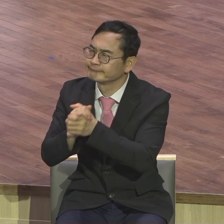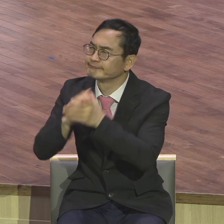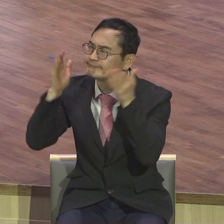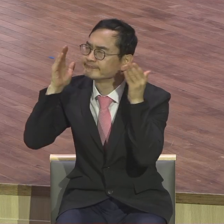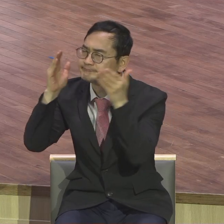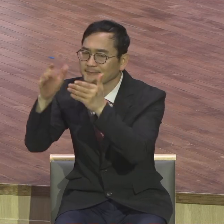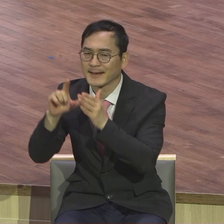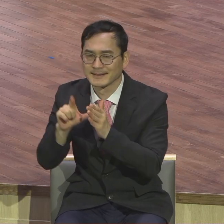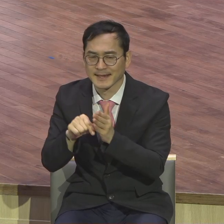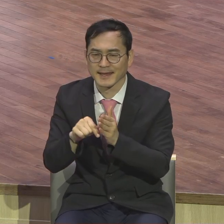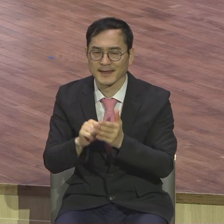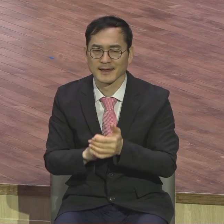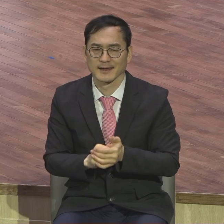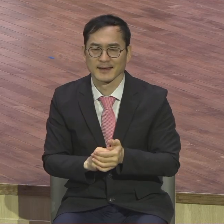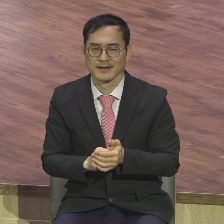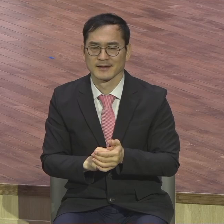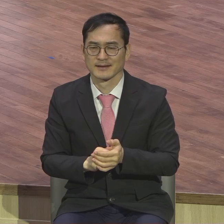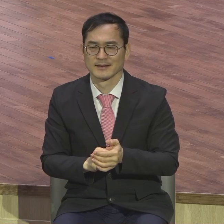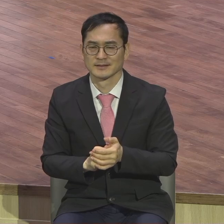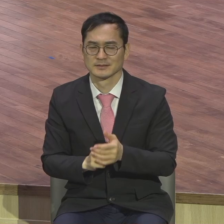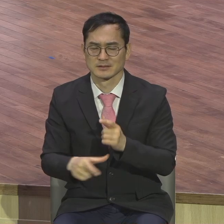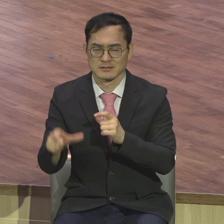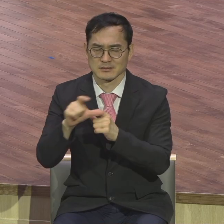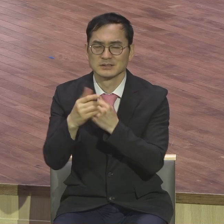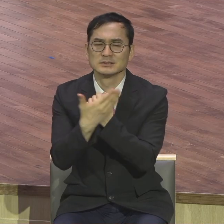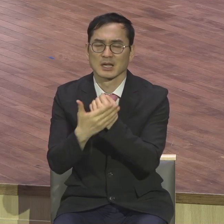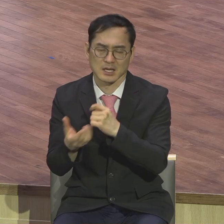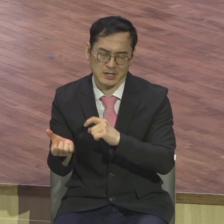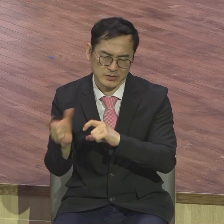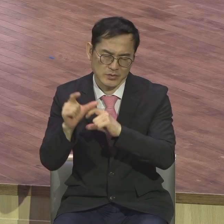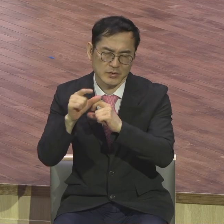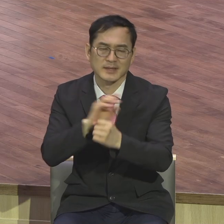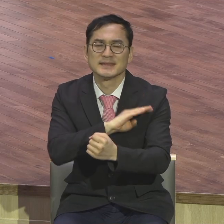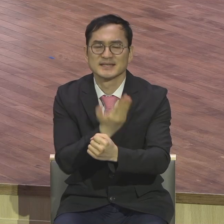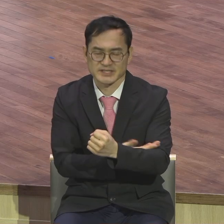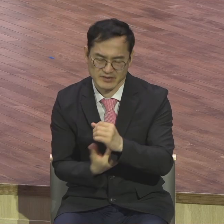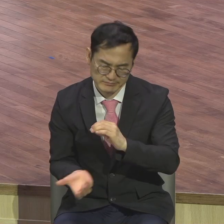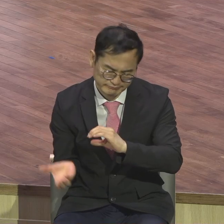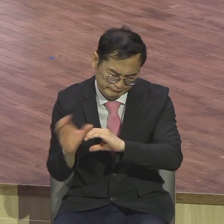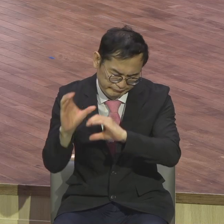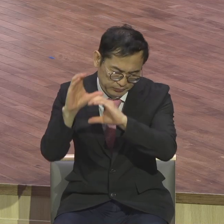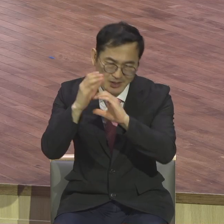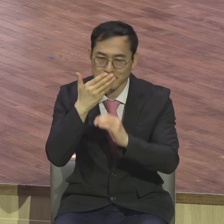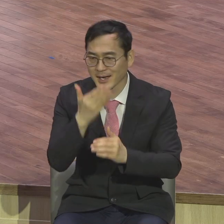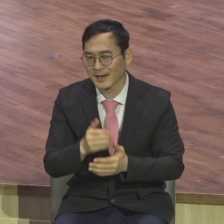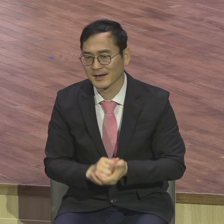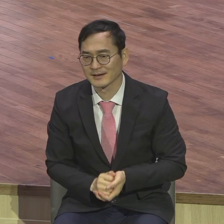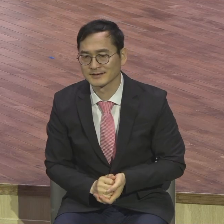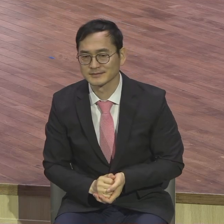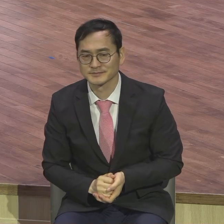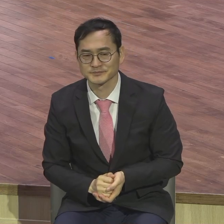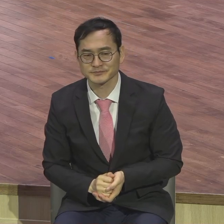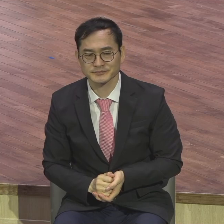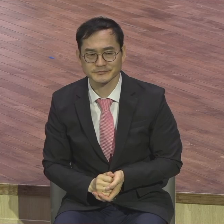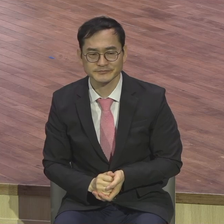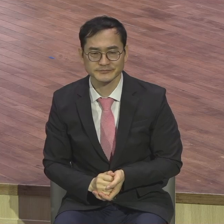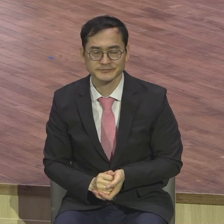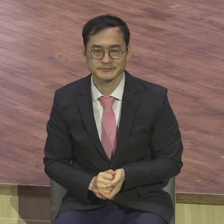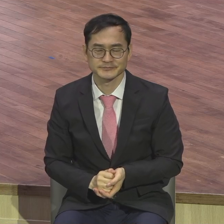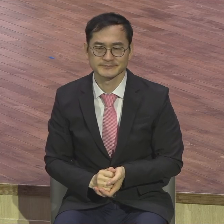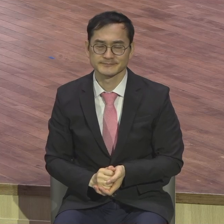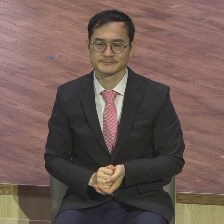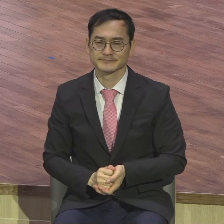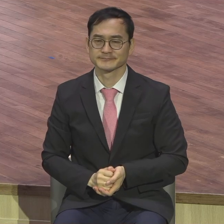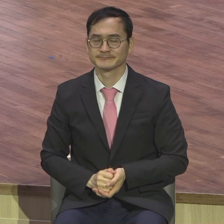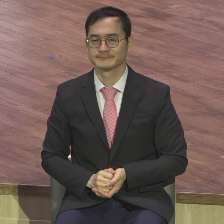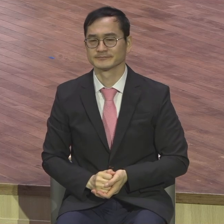오직 하나님 나라의 영적 방향을 맞추면요 내 능력 내 수준으로 그렇게 되지 않기 때문에 우리는 어떻게